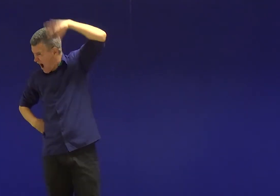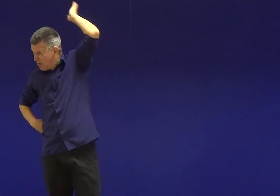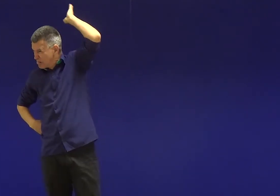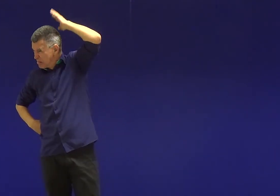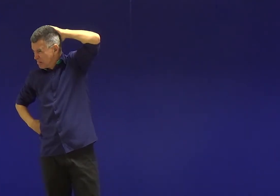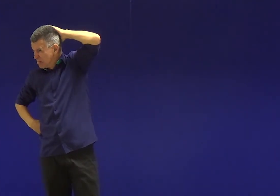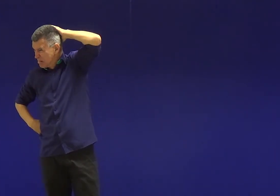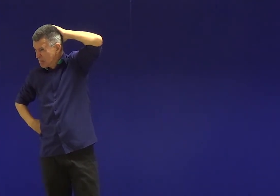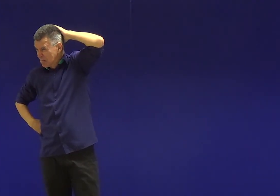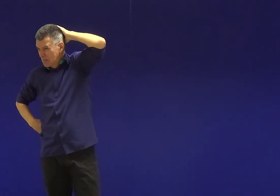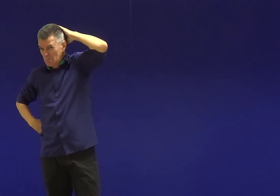Deus é mais alto?